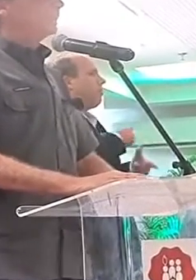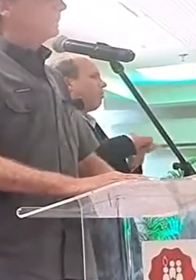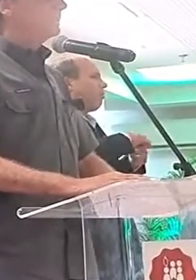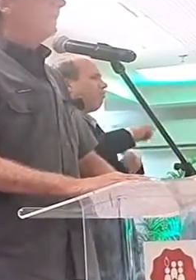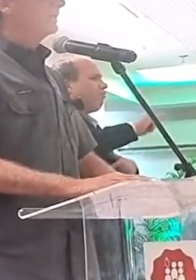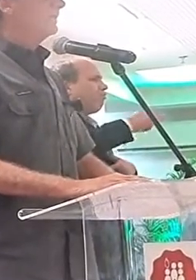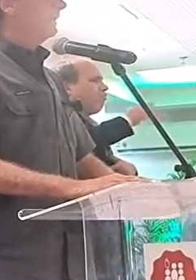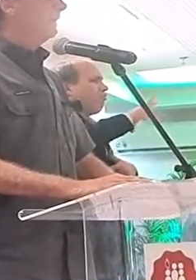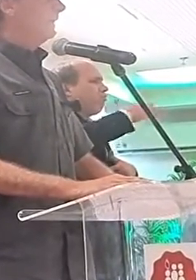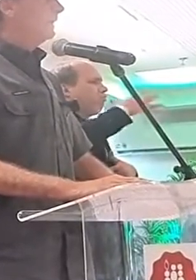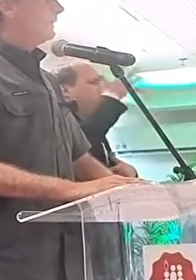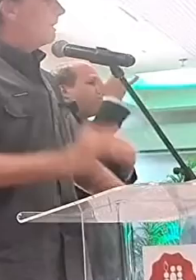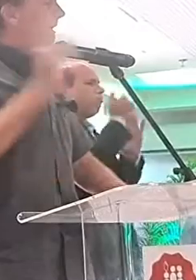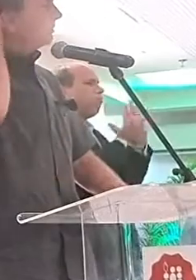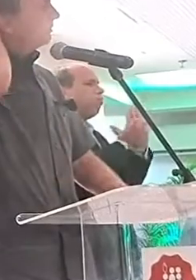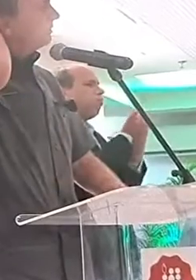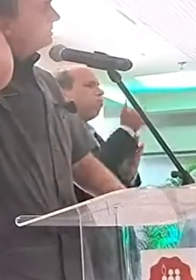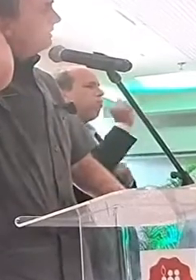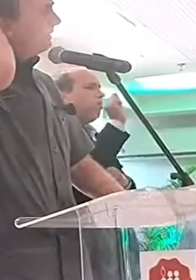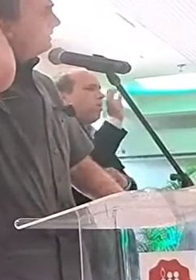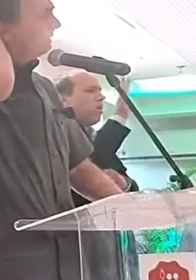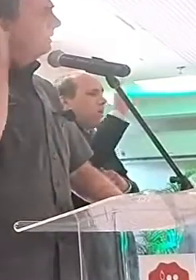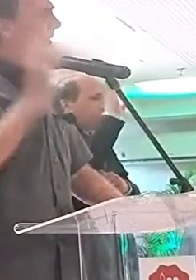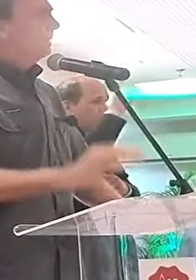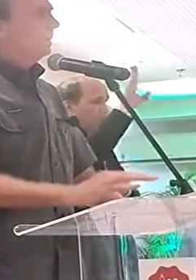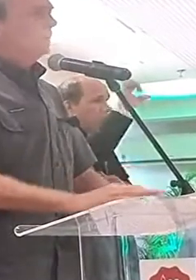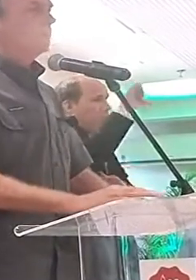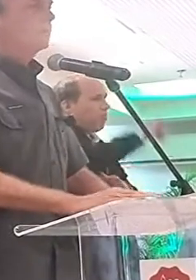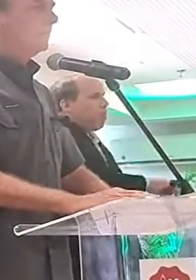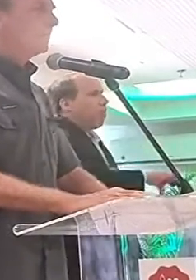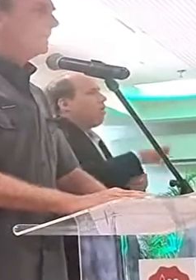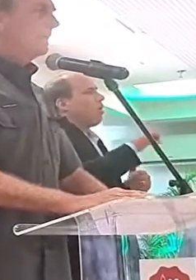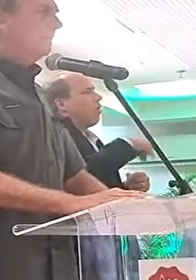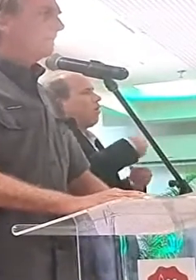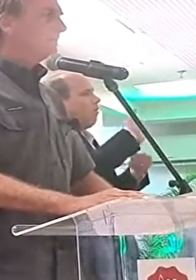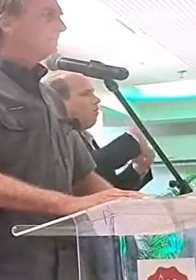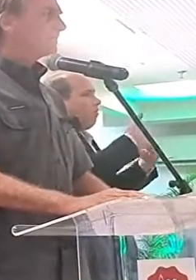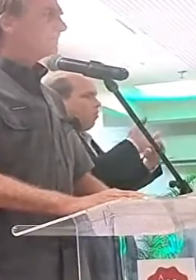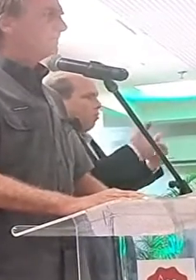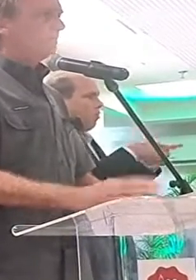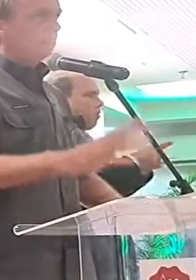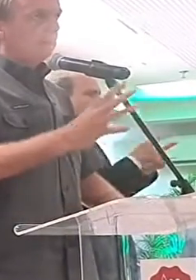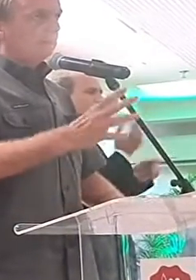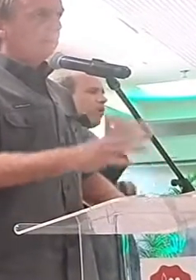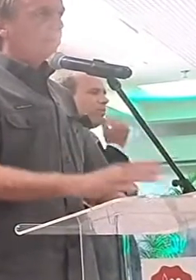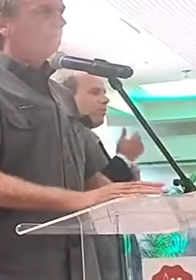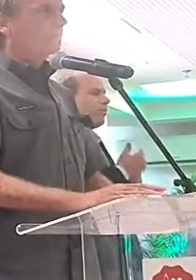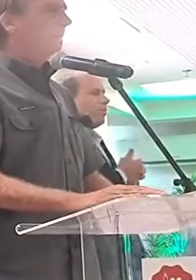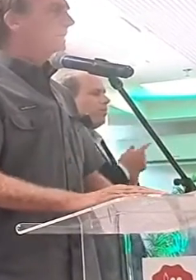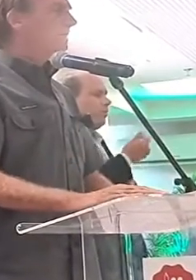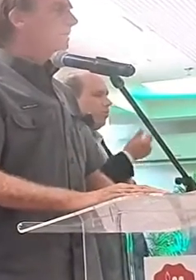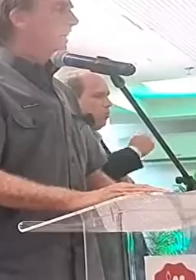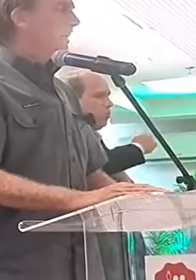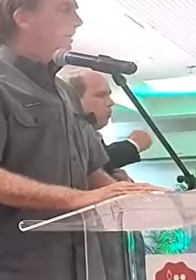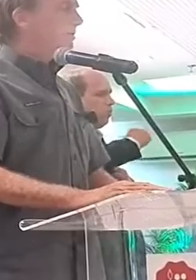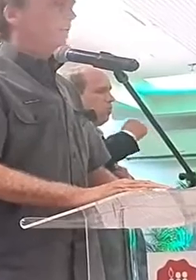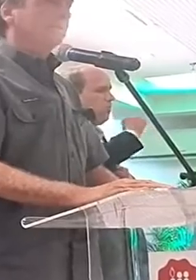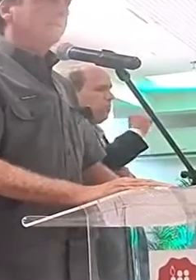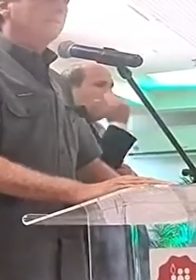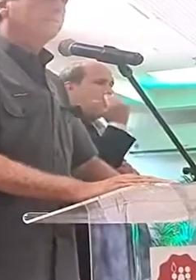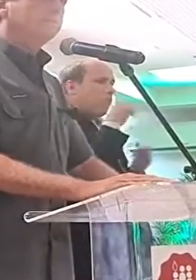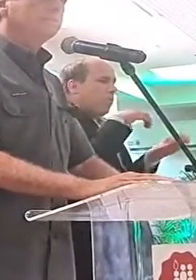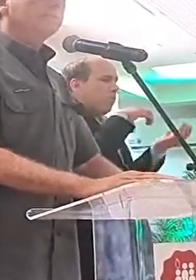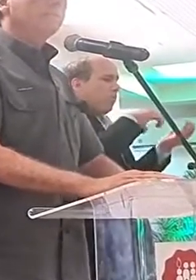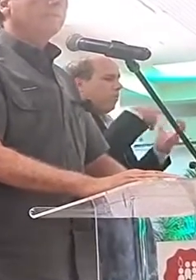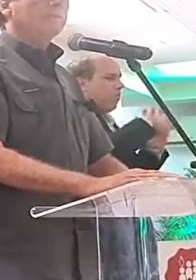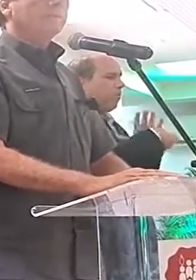e bastante alta, em especial nos combustíveis e também nos alimentos. Há poucos meses, o Parlamento